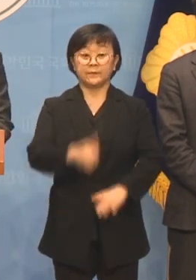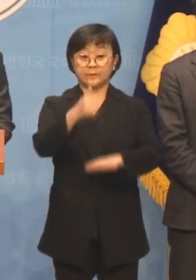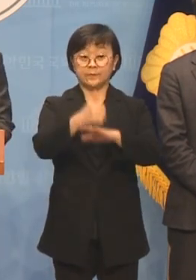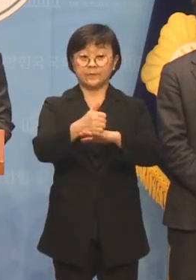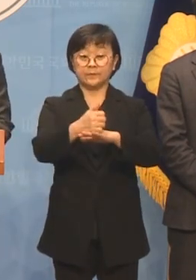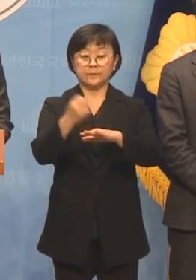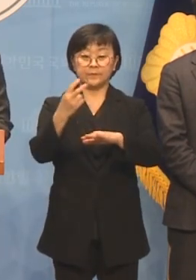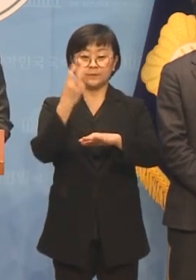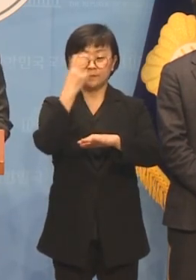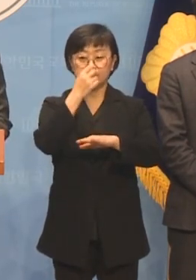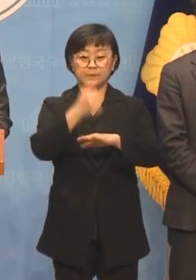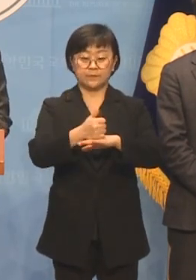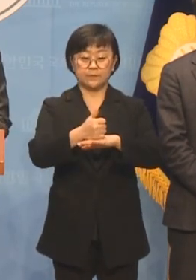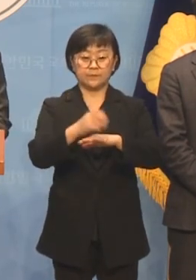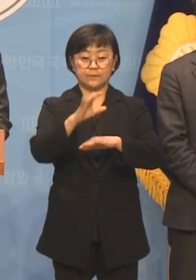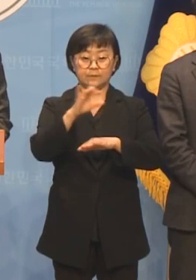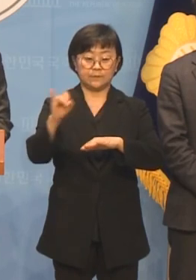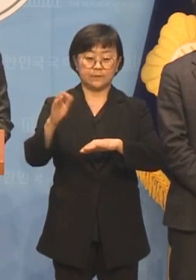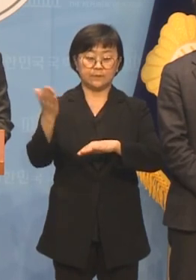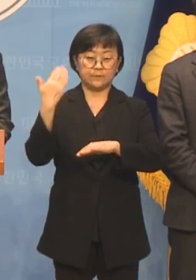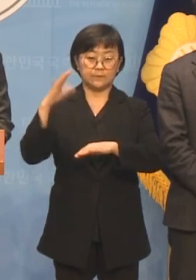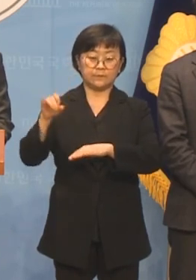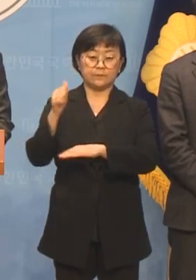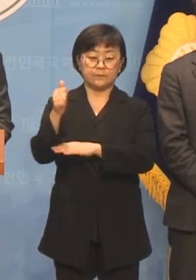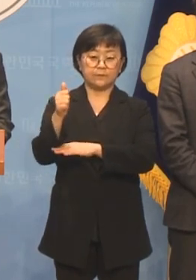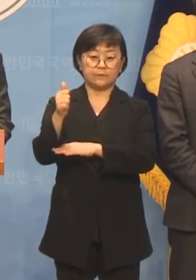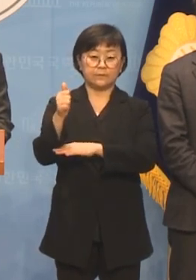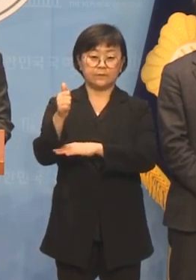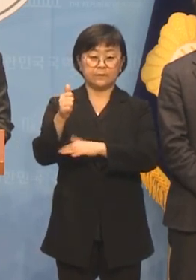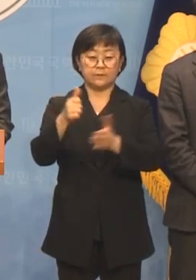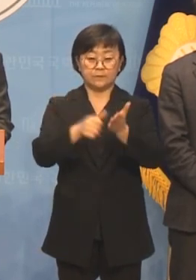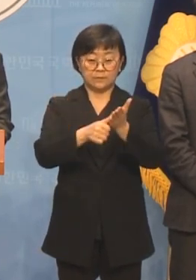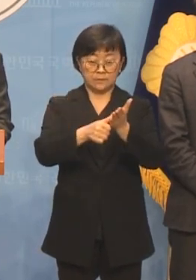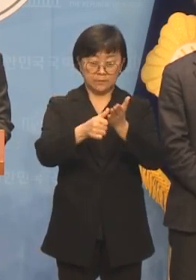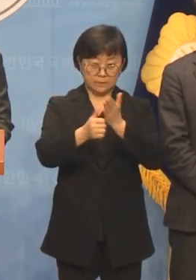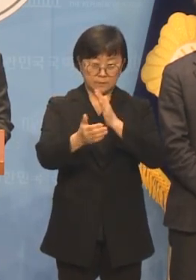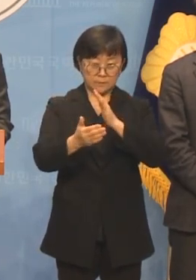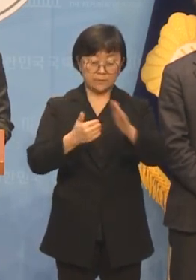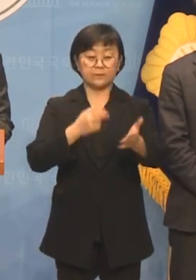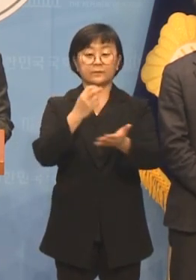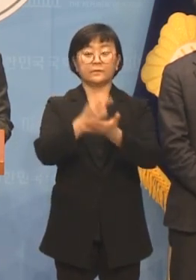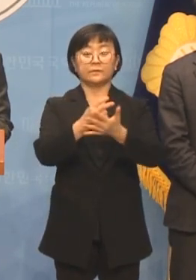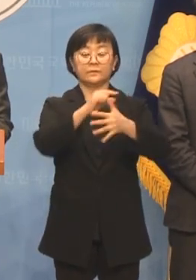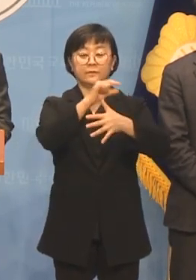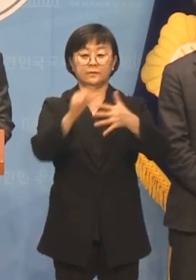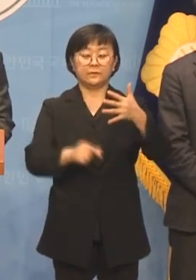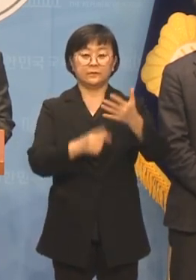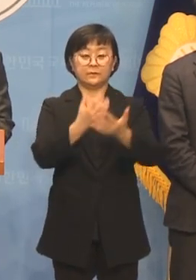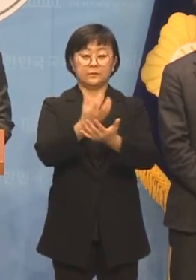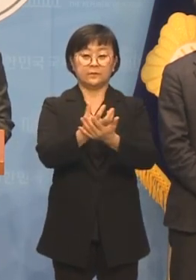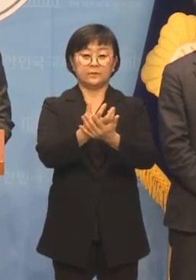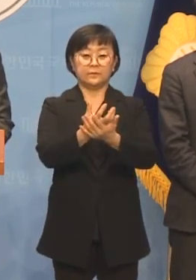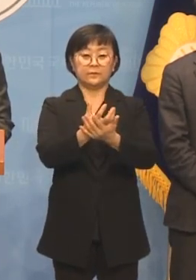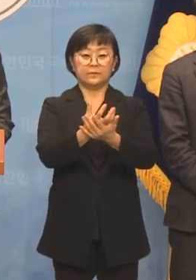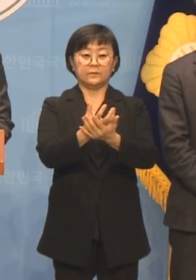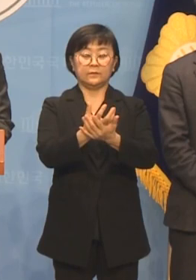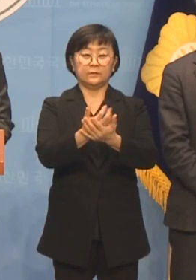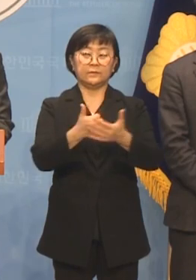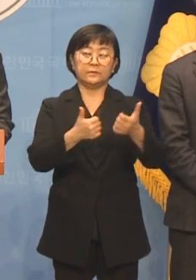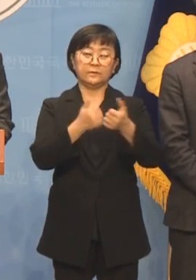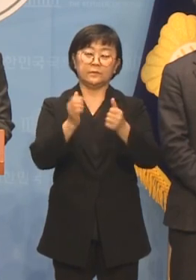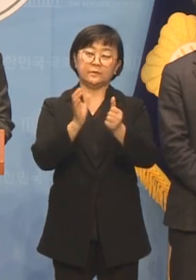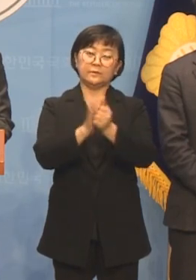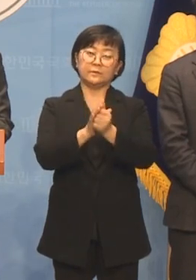결국 재검토 결과는 이종섭 전 장관이 결재한 사전 지침격 문건의 내용대로 주재한 회의에서